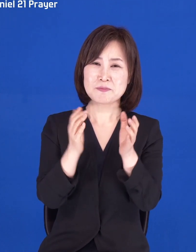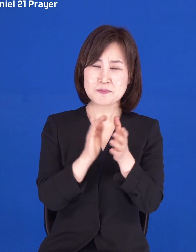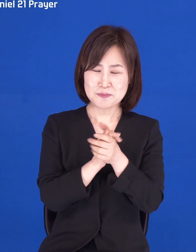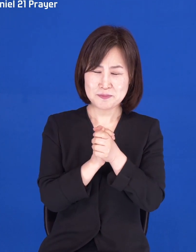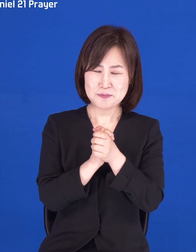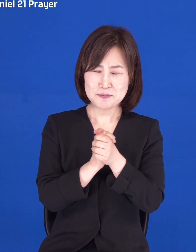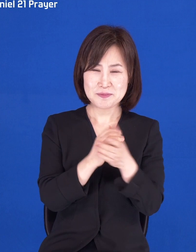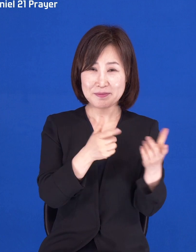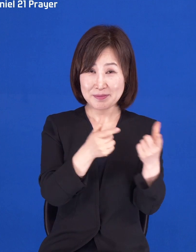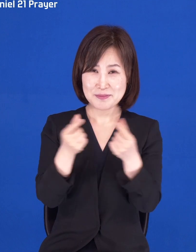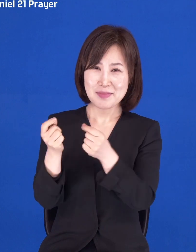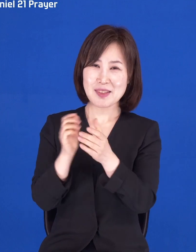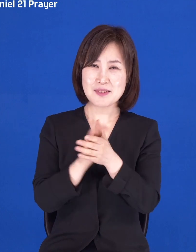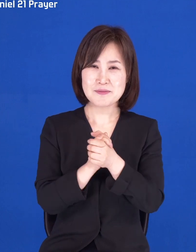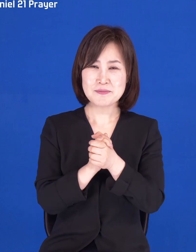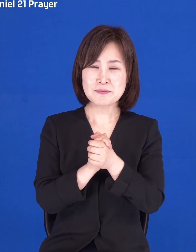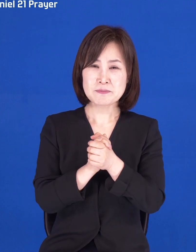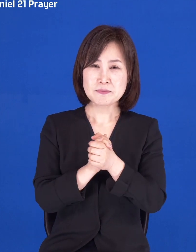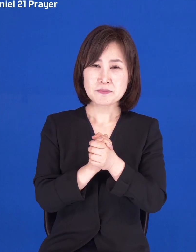기도하겠습니다.